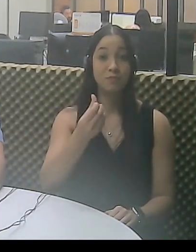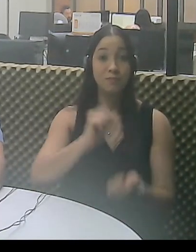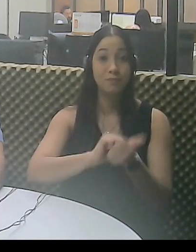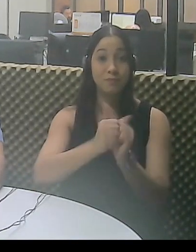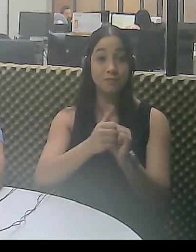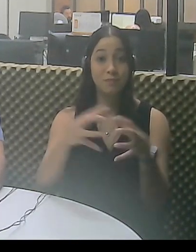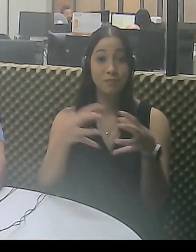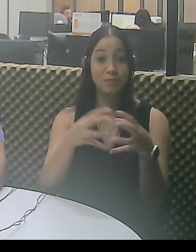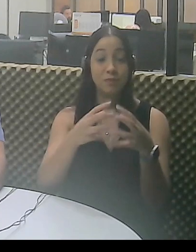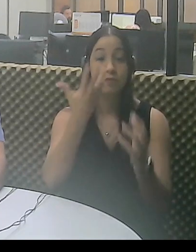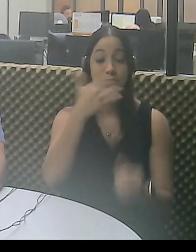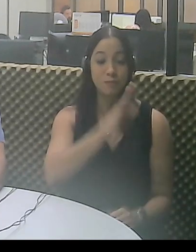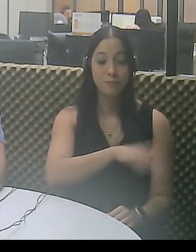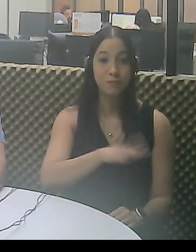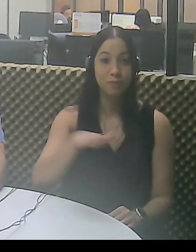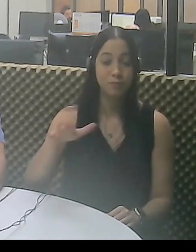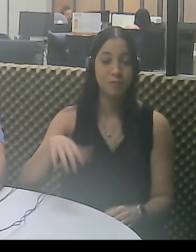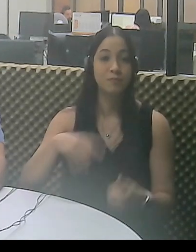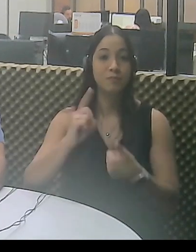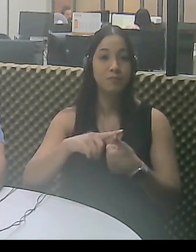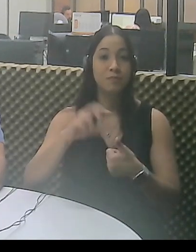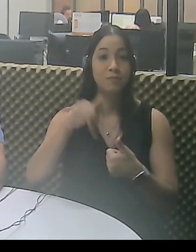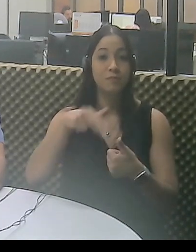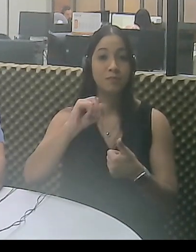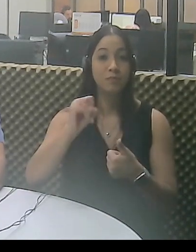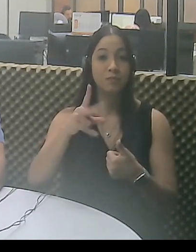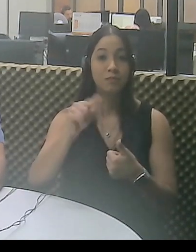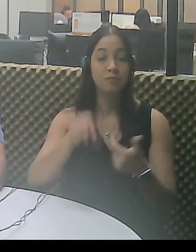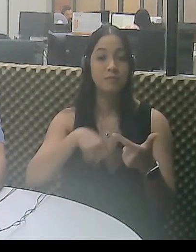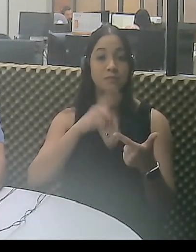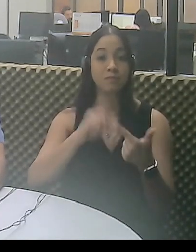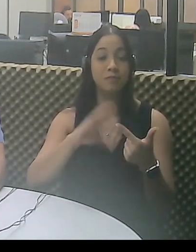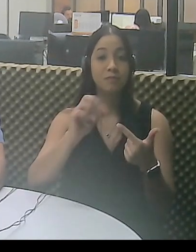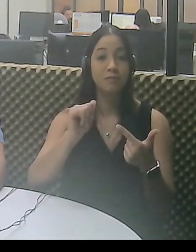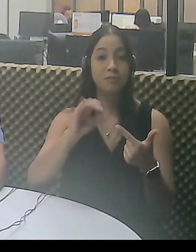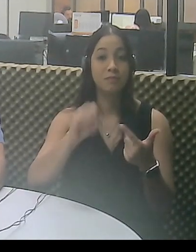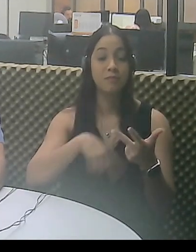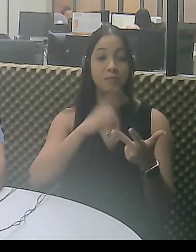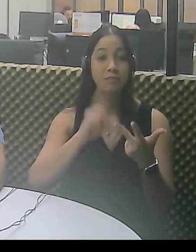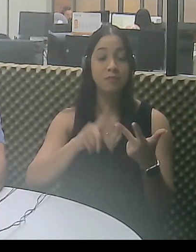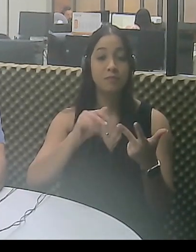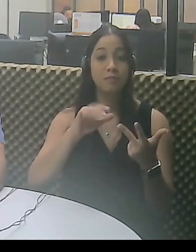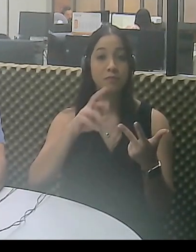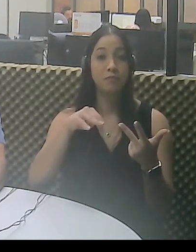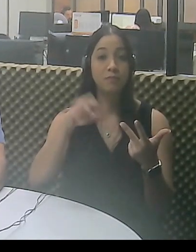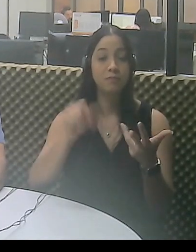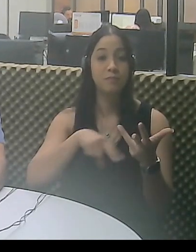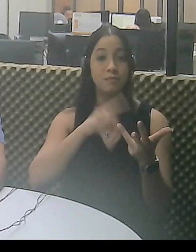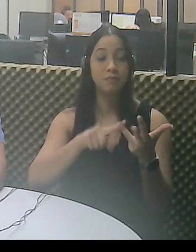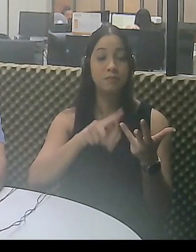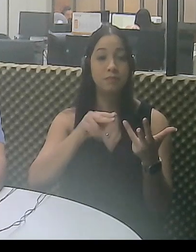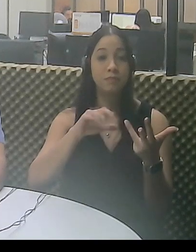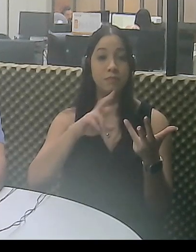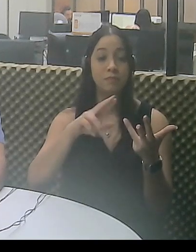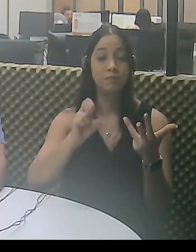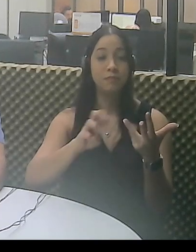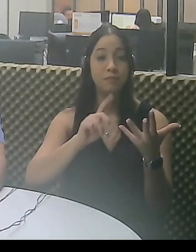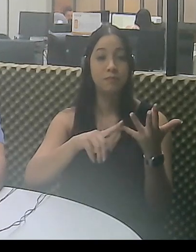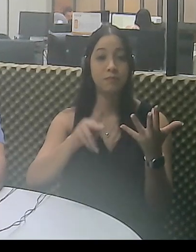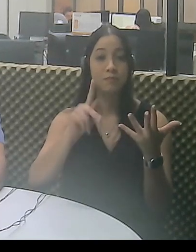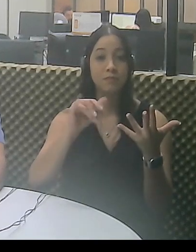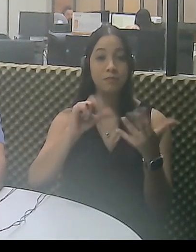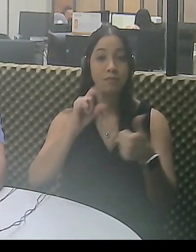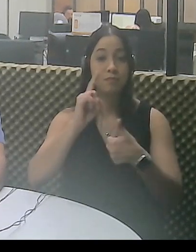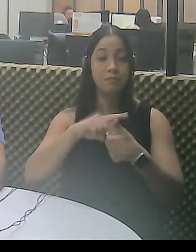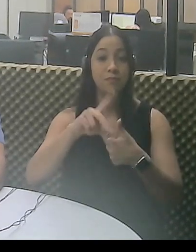atletas da categoria infantil, sendo eles Ana Júlia Pérez, Caio Mendonça, Guilherme Mendes, Guilherme Palmeira, Kevin